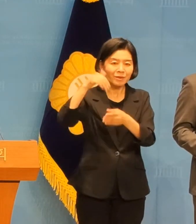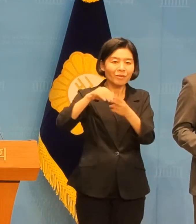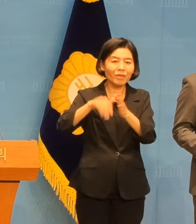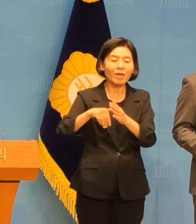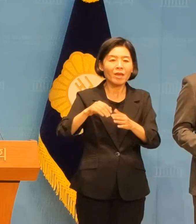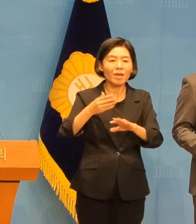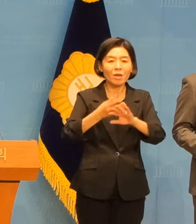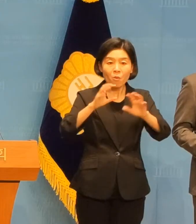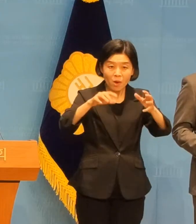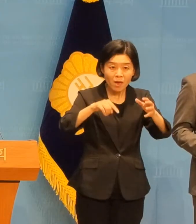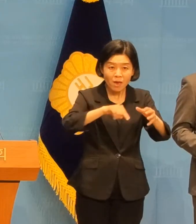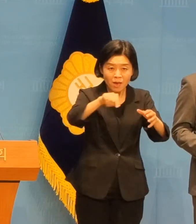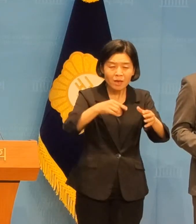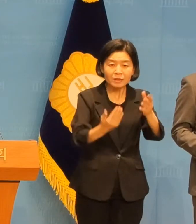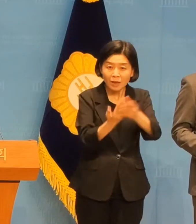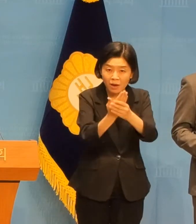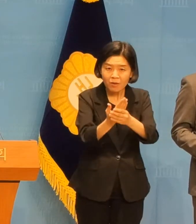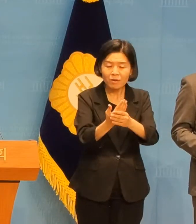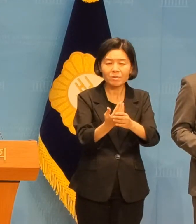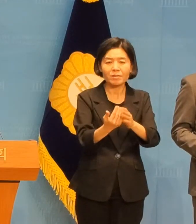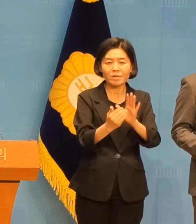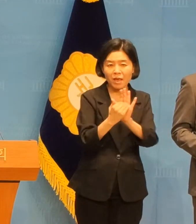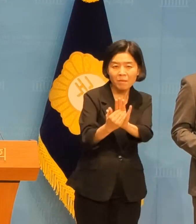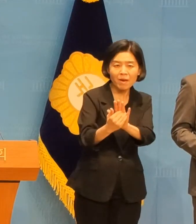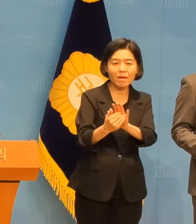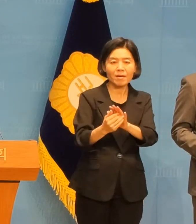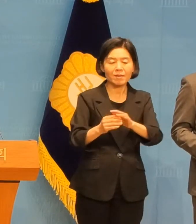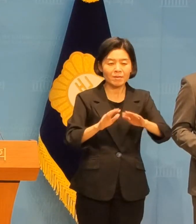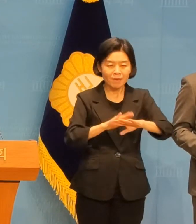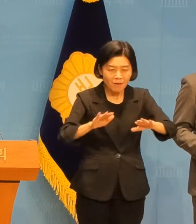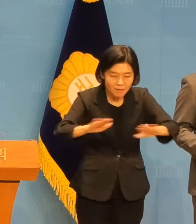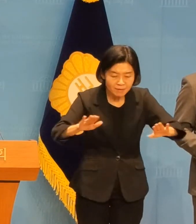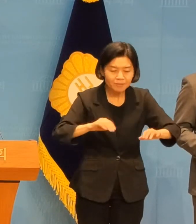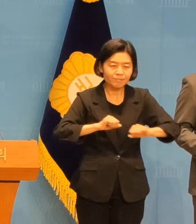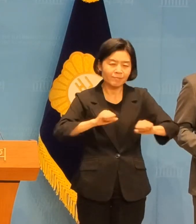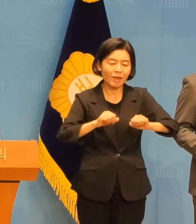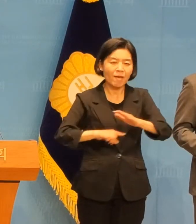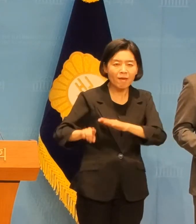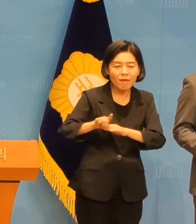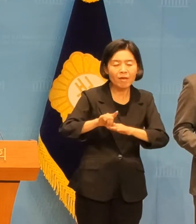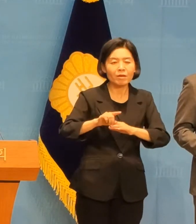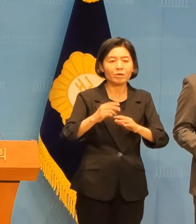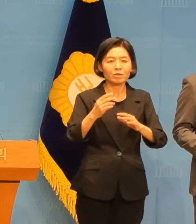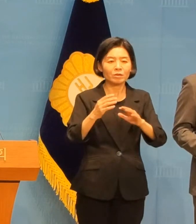사건 사고 예방 및 대응 체계를 선진화하고 촘촘한 재국민